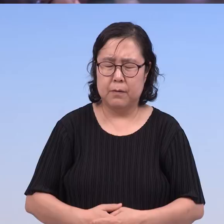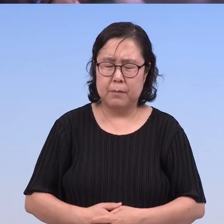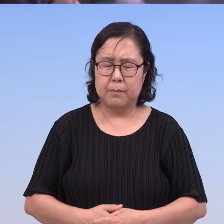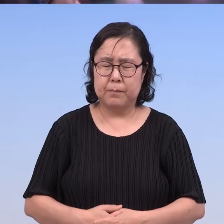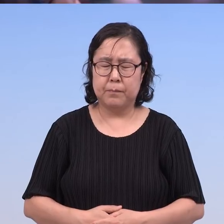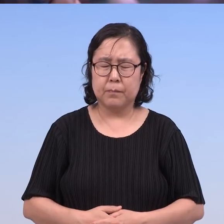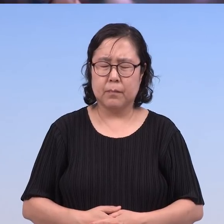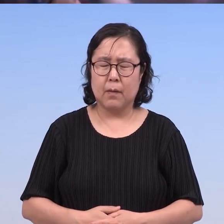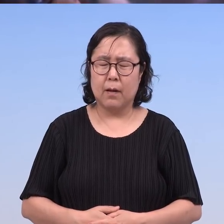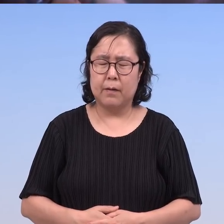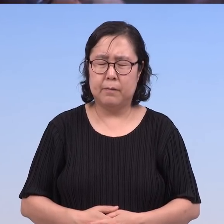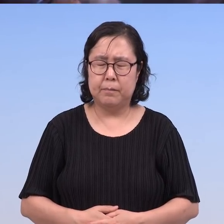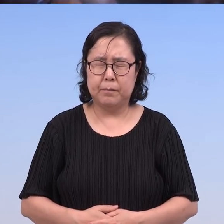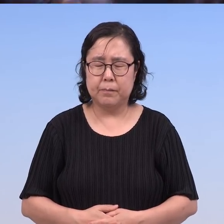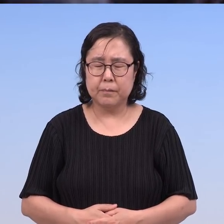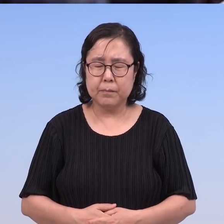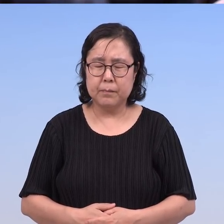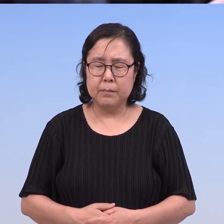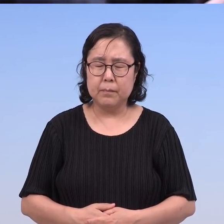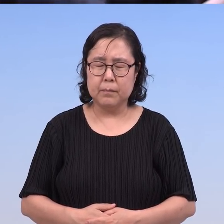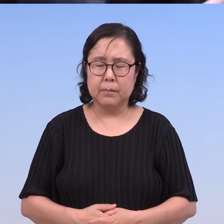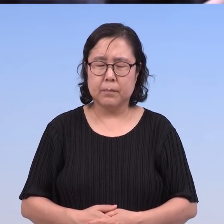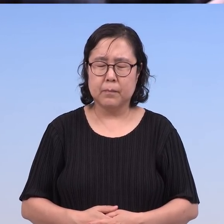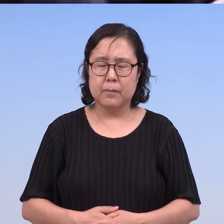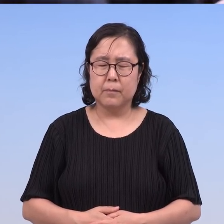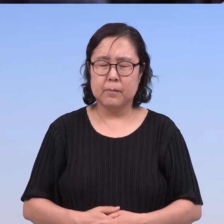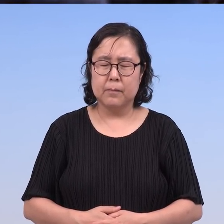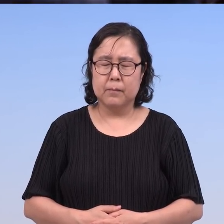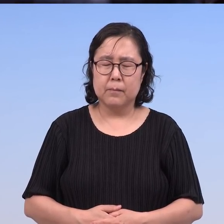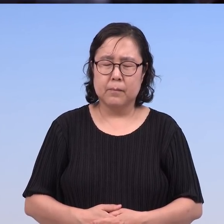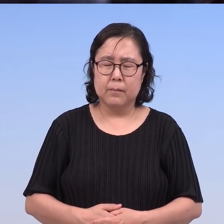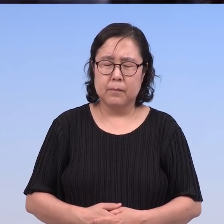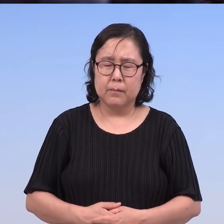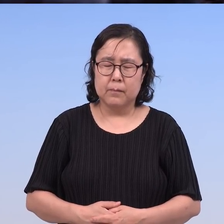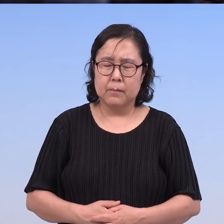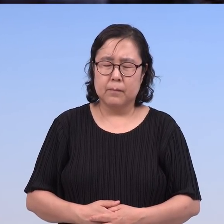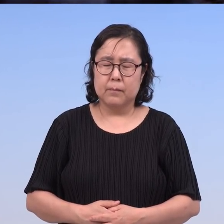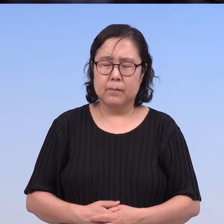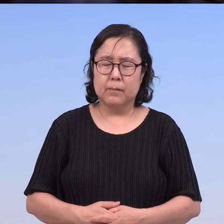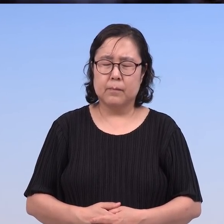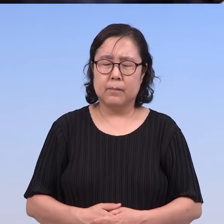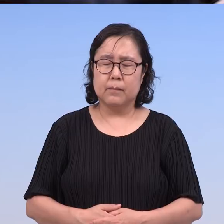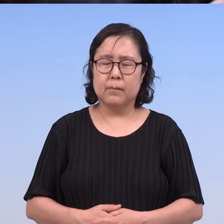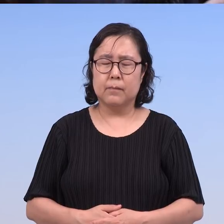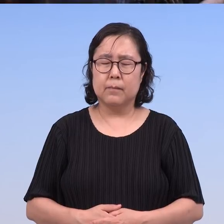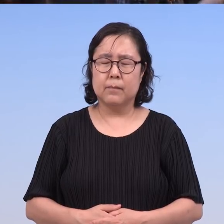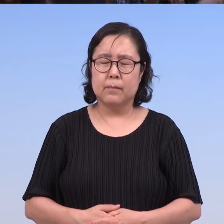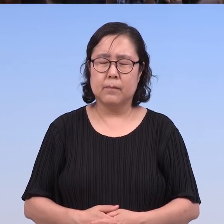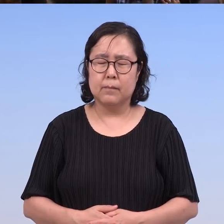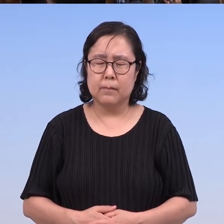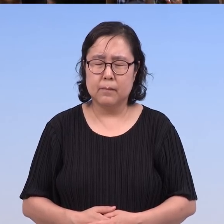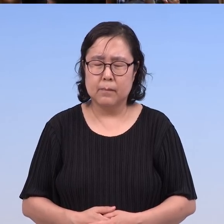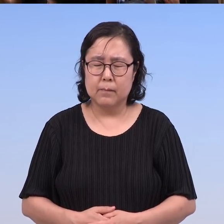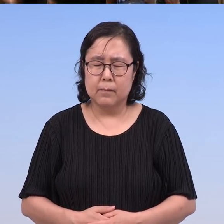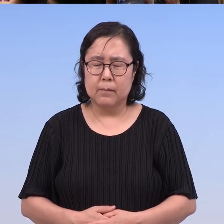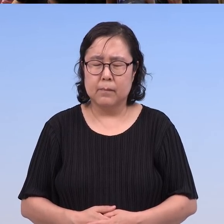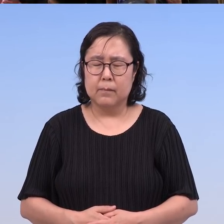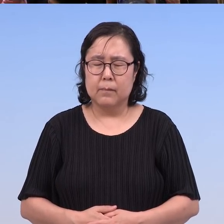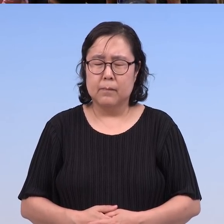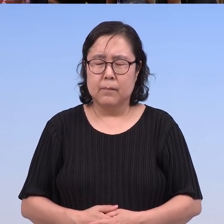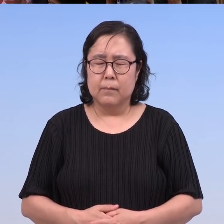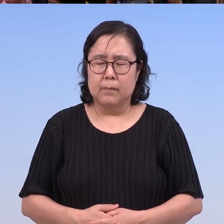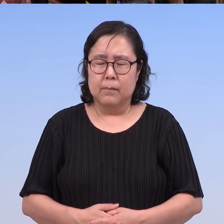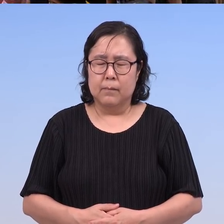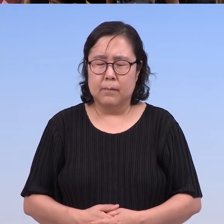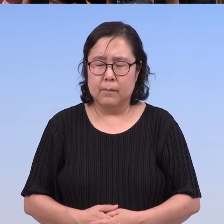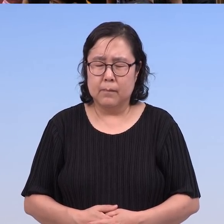아버지, 도전할 수 있는 이유가 되시고 아버지, 결단할 수 있는 능력이 되신 하나님, 그 주님을 경험하는 주가 되게 해주시고 그 은혜의